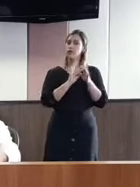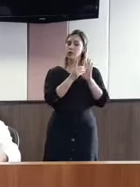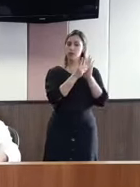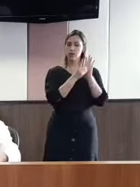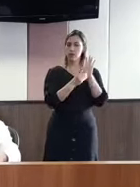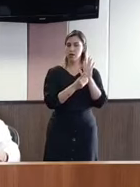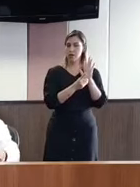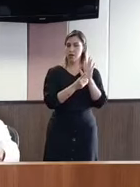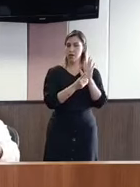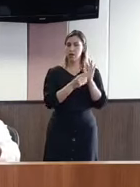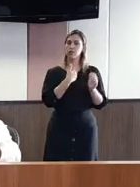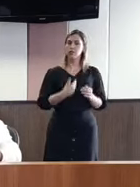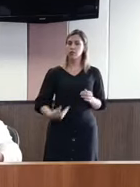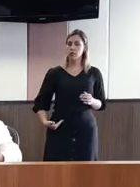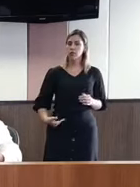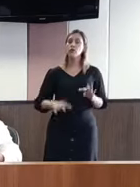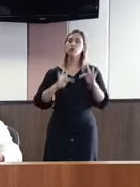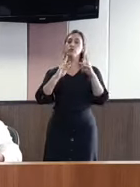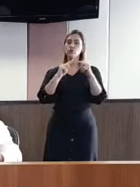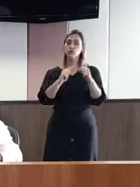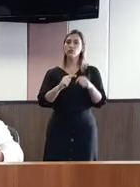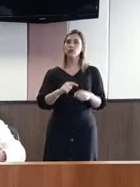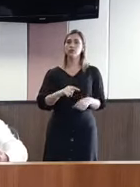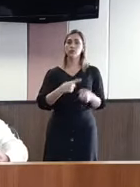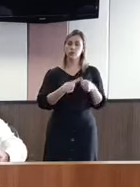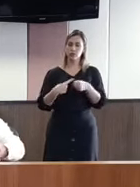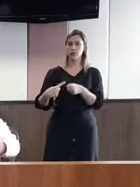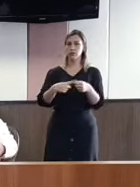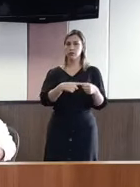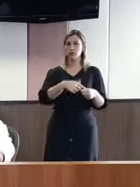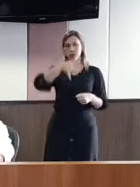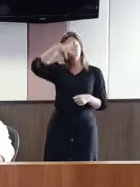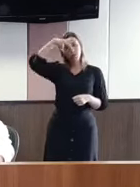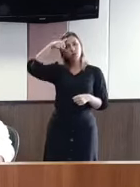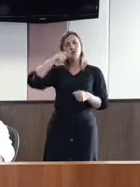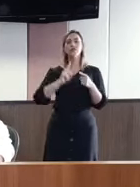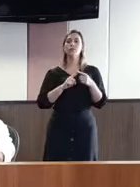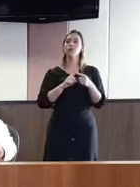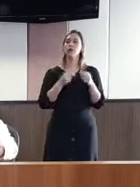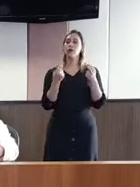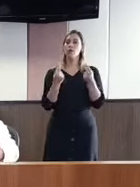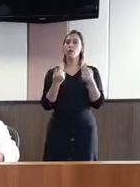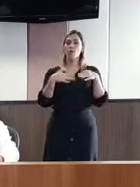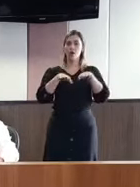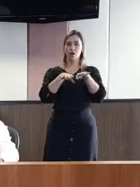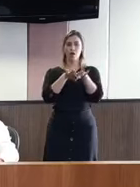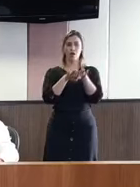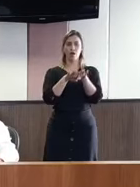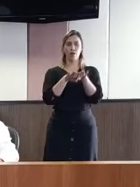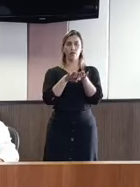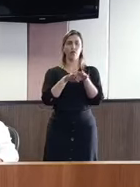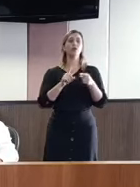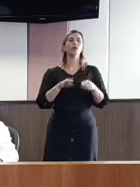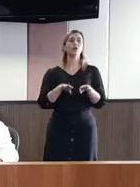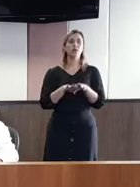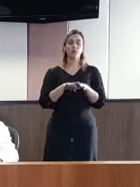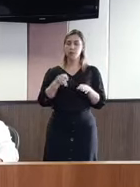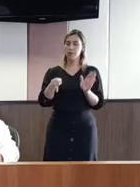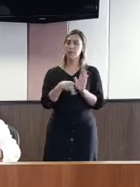estadual todos os municípios de Mato Grosso para tentar uniformizar e padronizar o procedimento do nosso